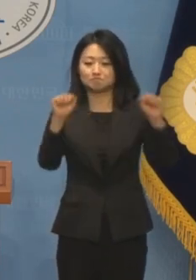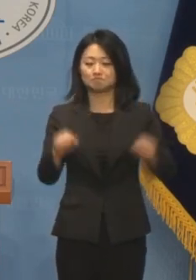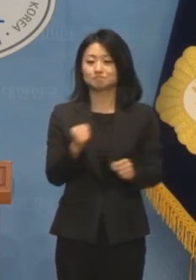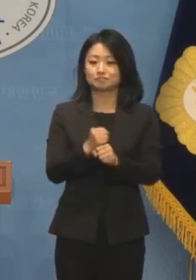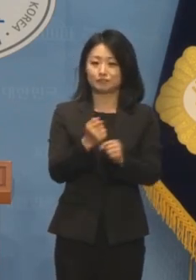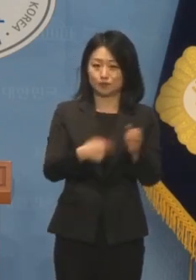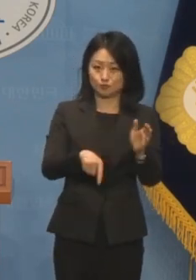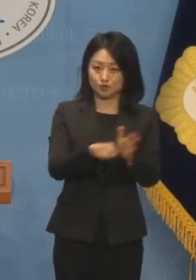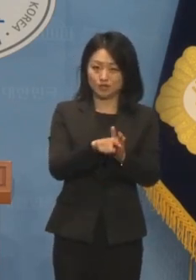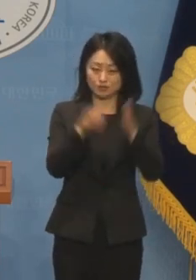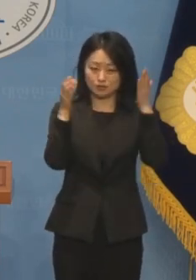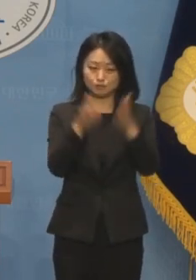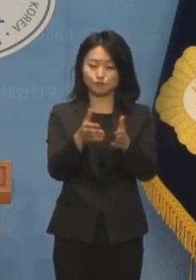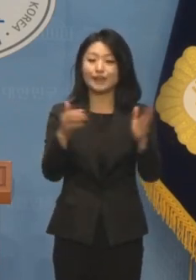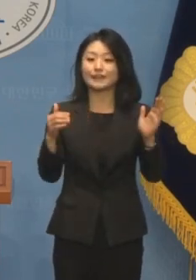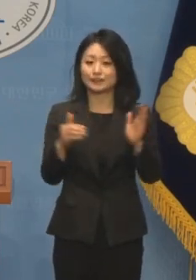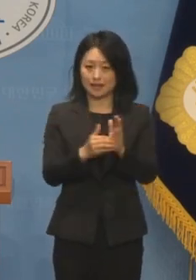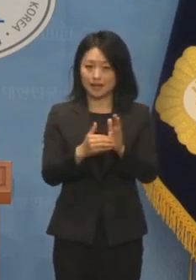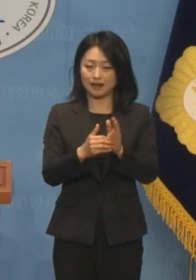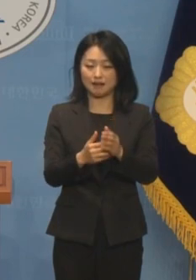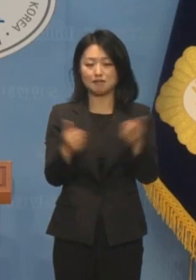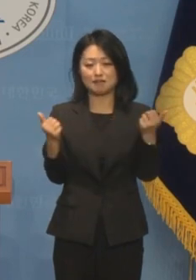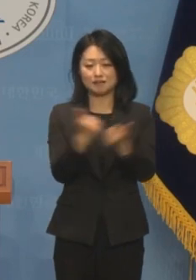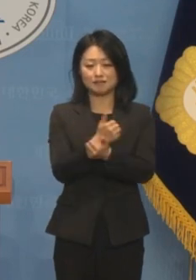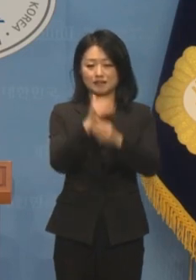데 중점을 두었다고 합니다.